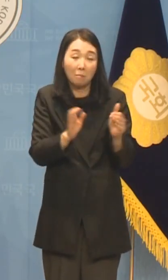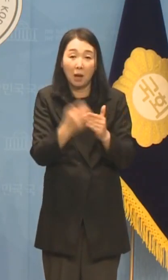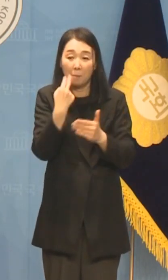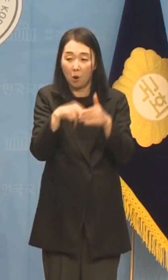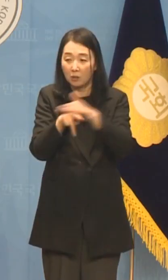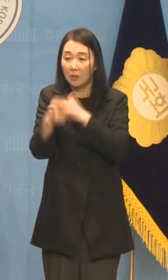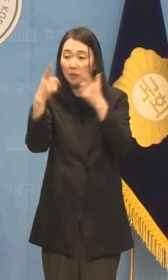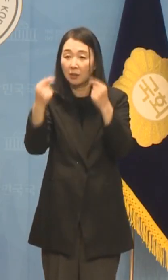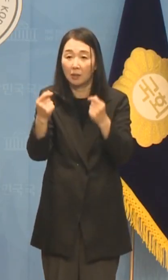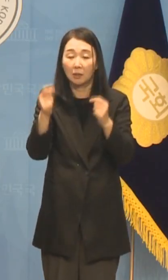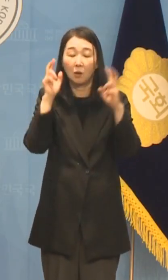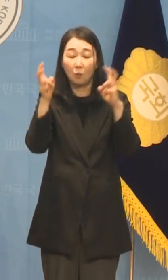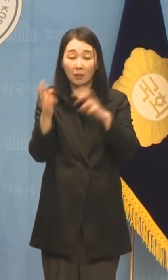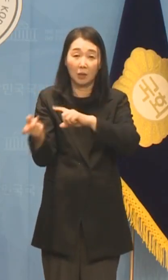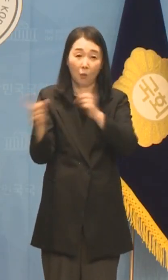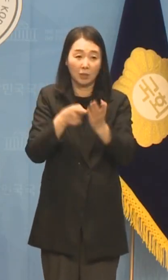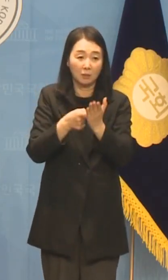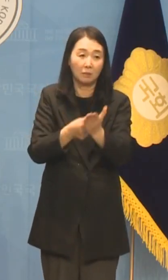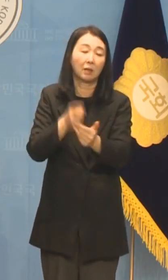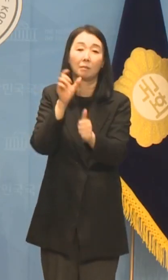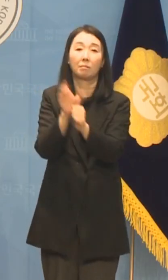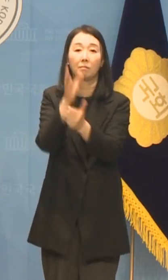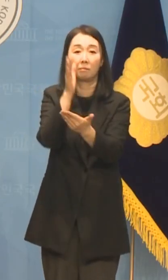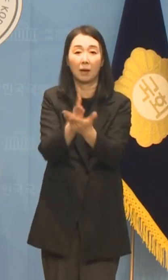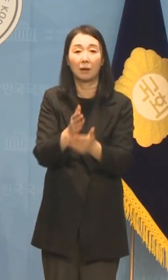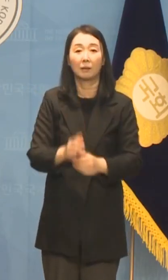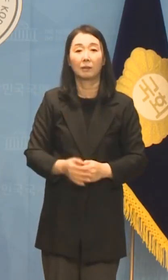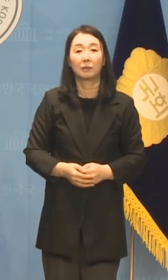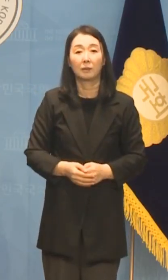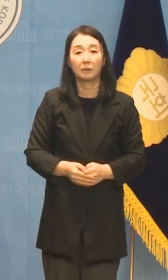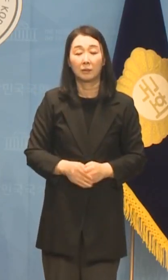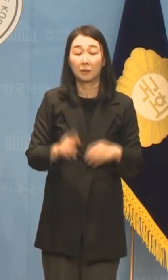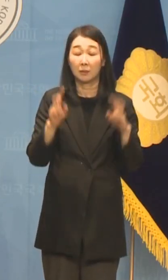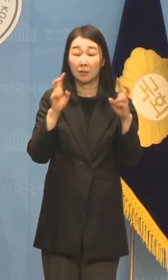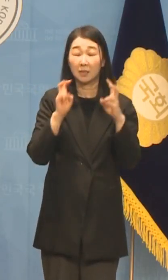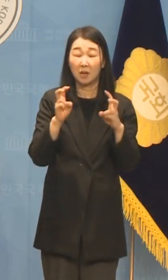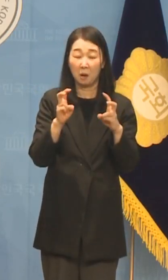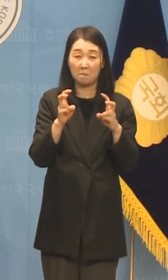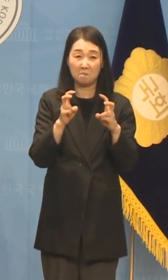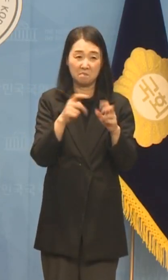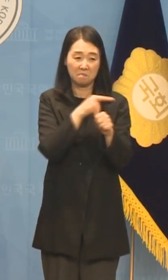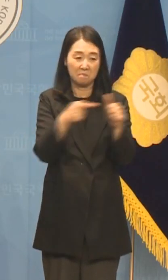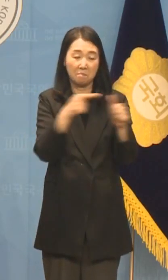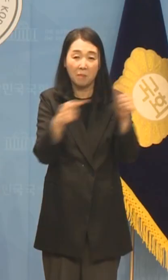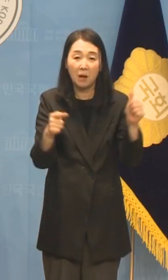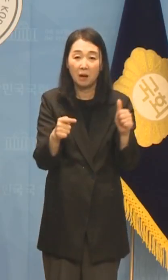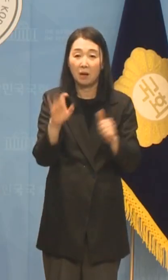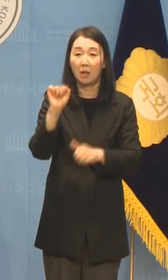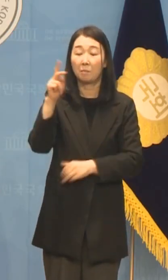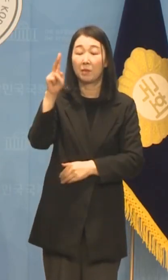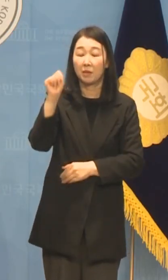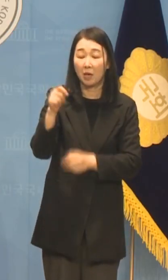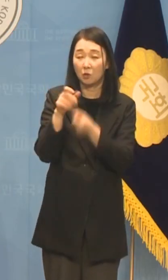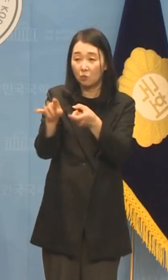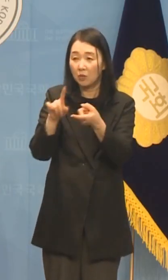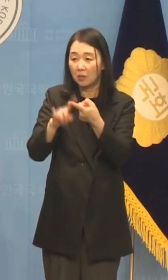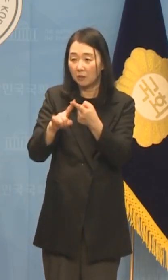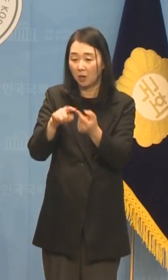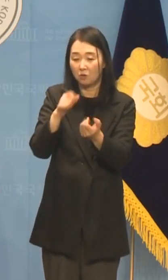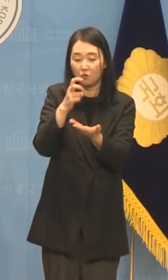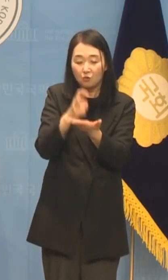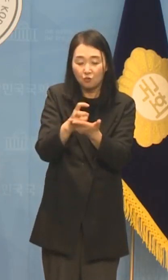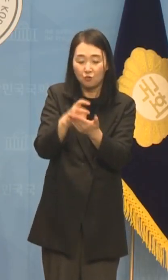기업을 회생 절차에 맡겨서는 안 됩니다. 기업 사냥꾼 MBK와 같은 투기 자본에 대한 규제가